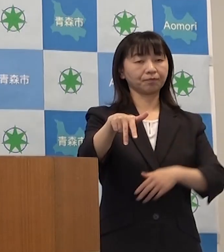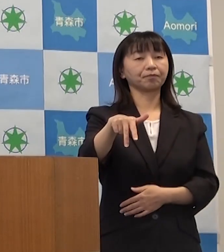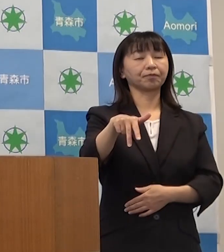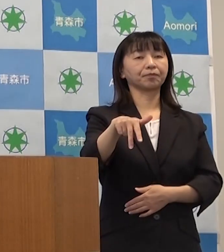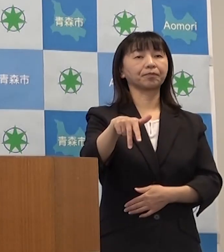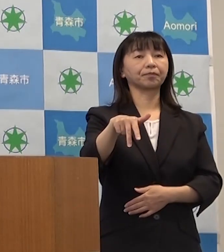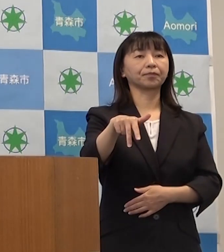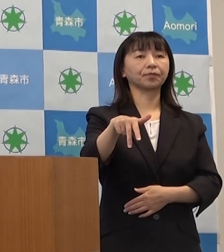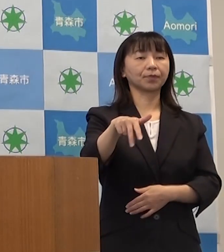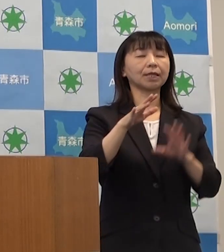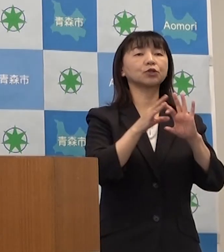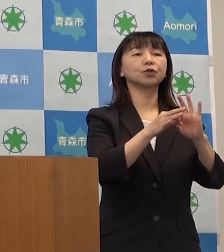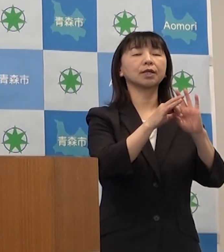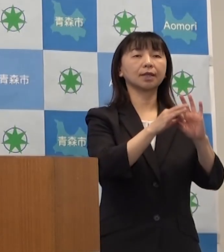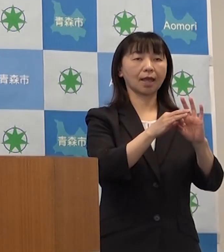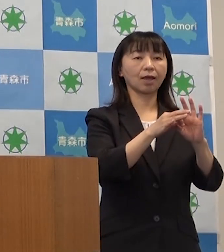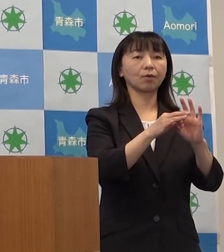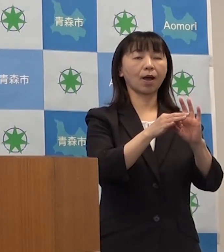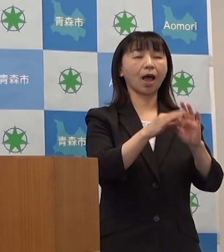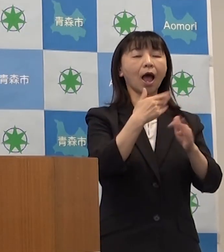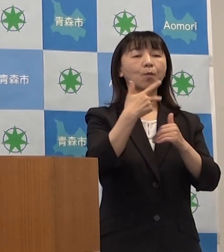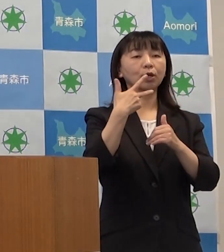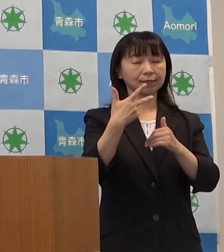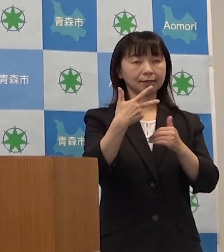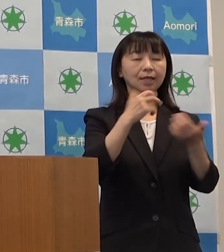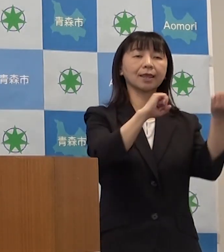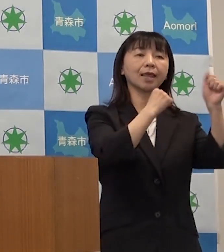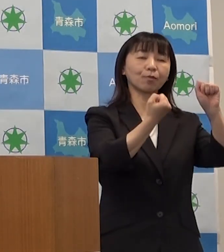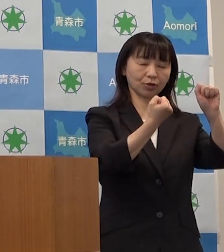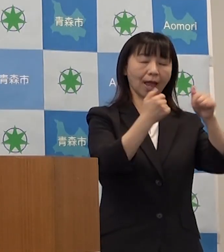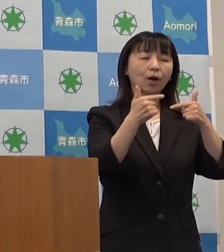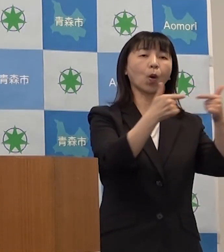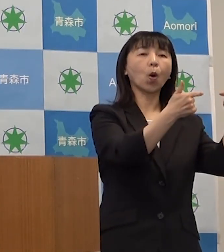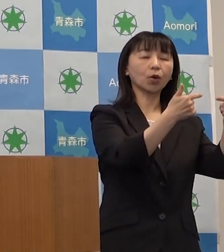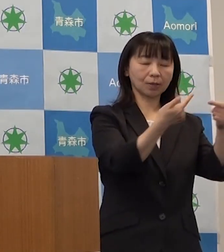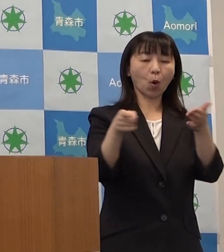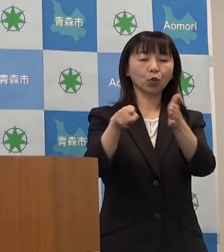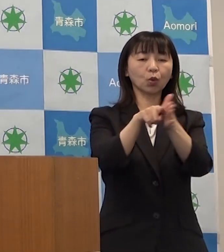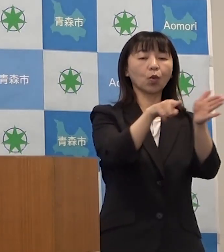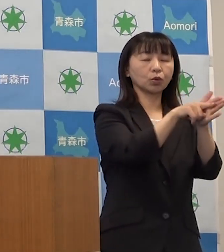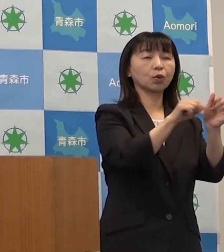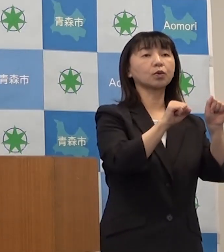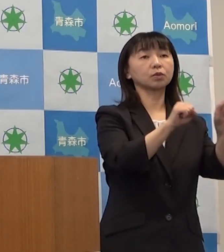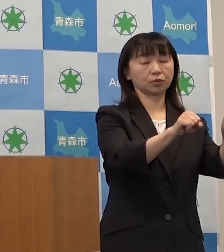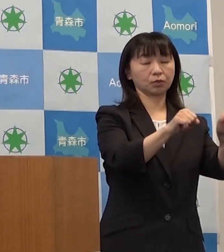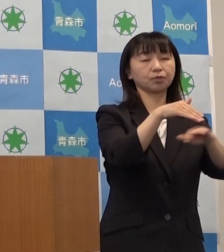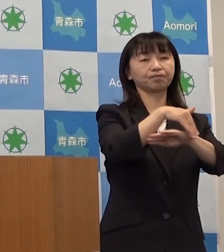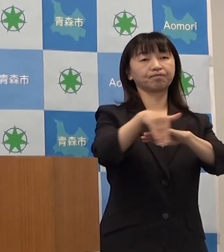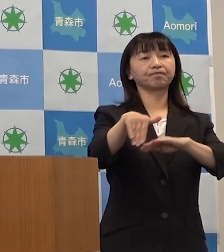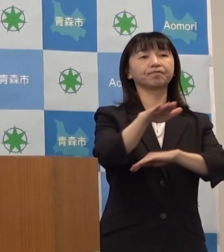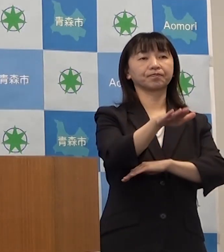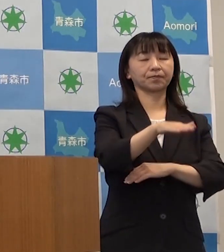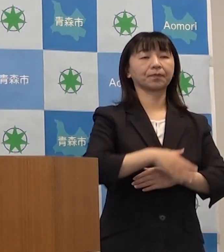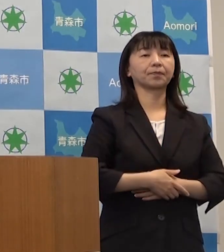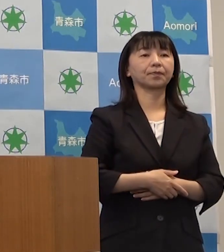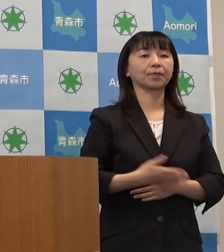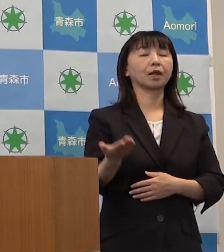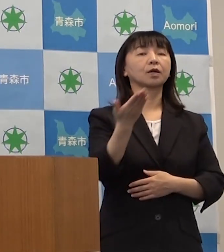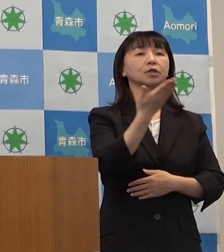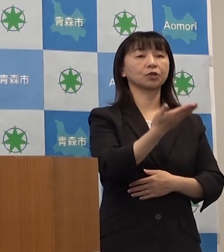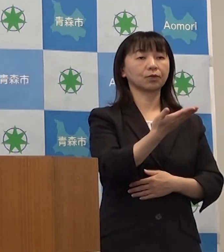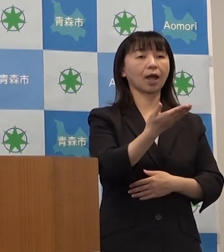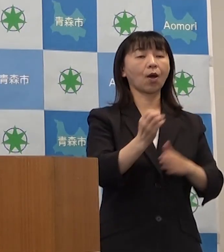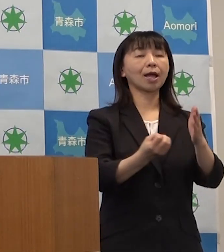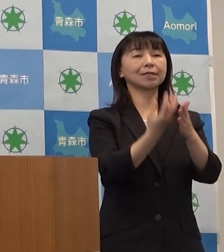ですが、について市バスおよびねぶた号にも導入しようというものでございます。次に